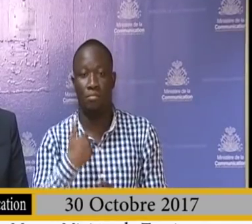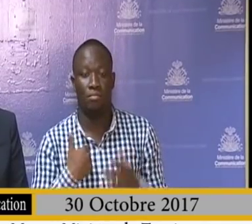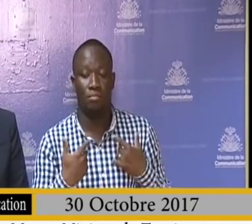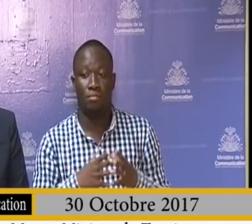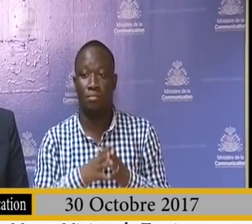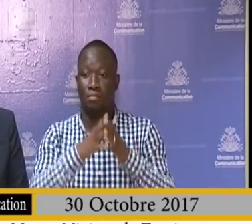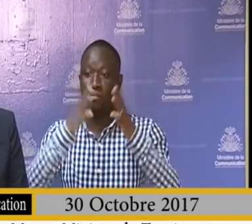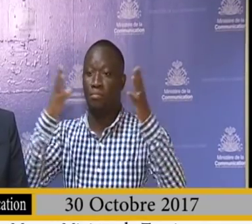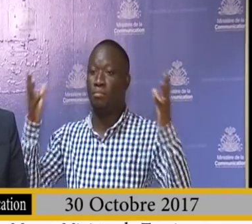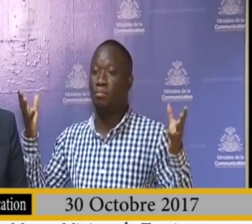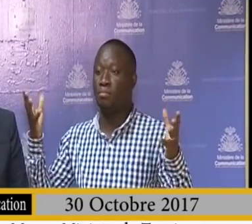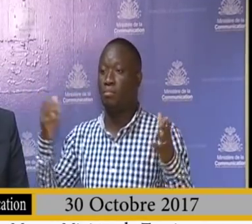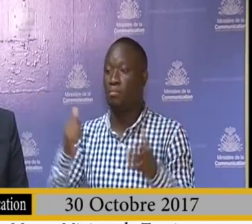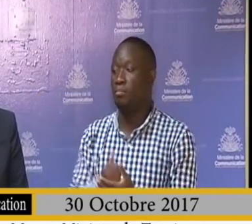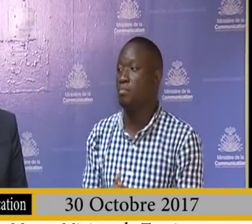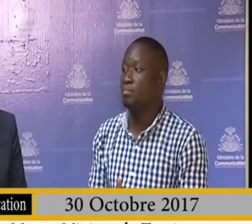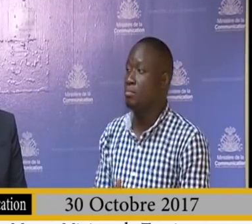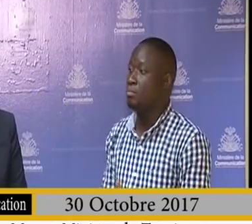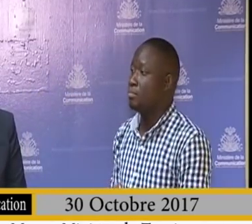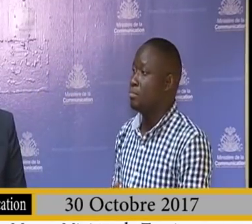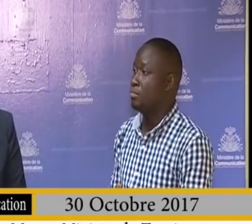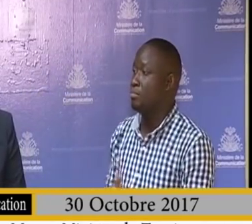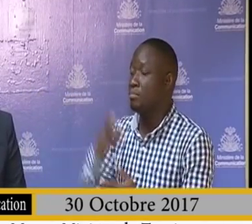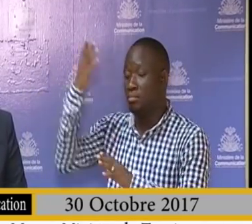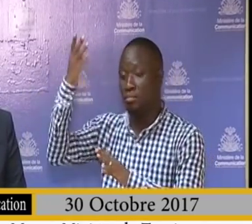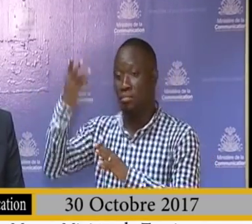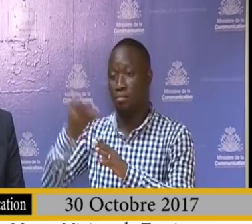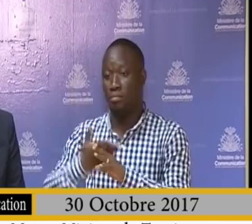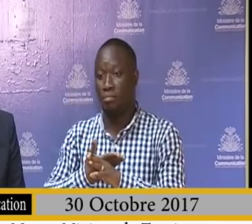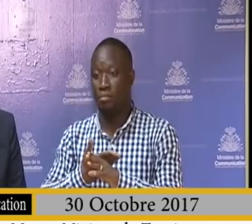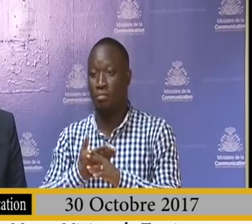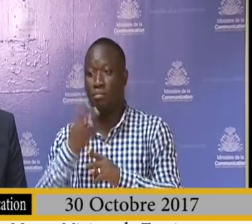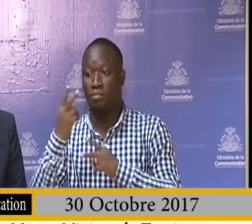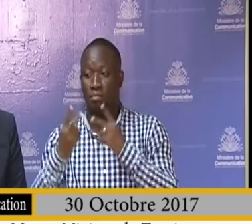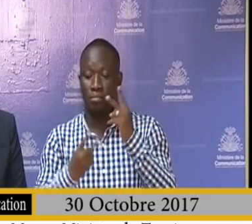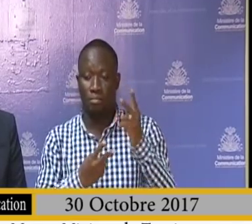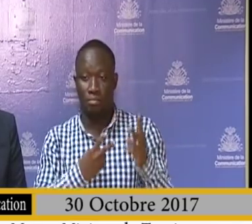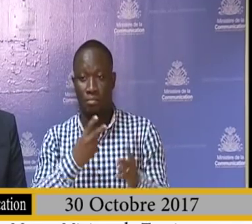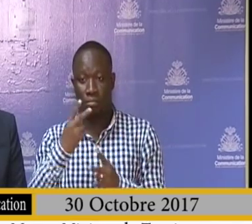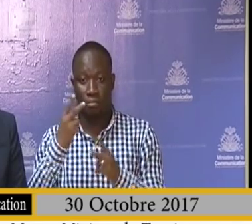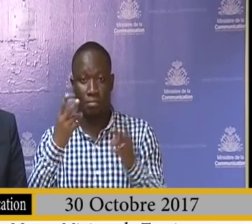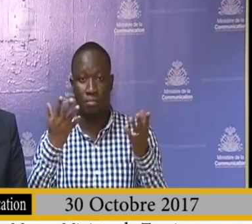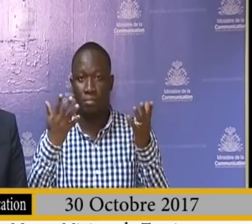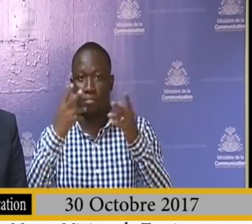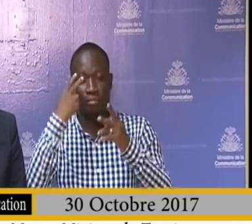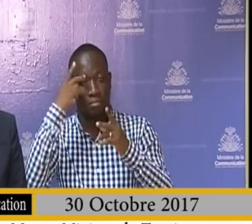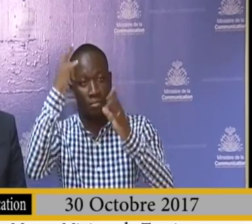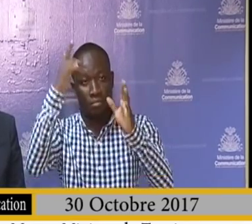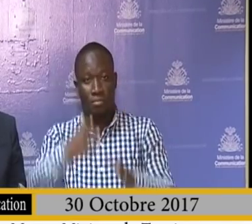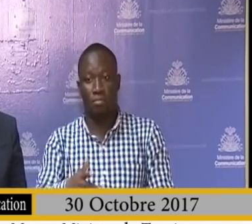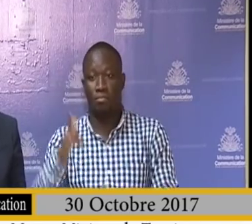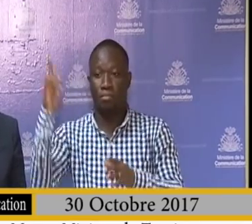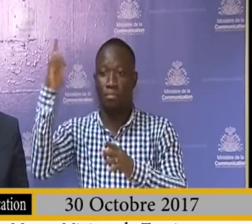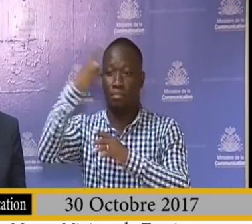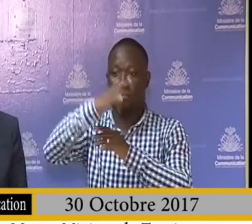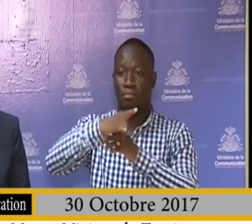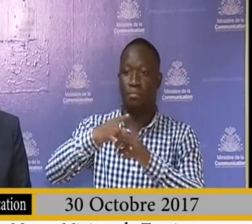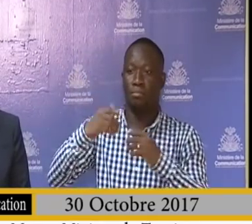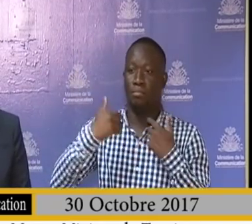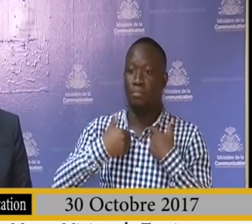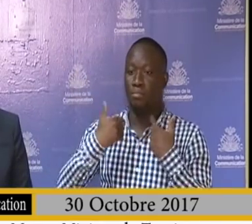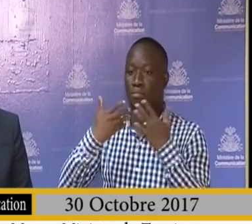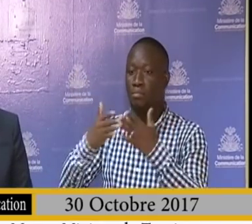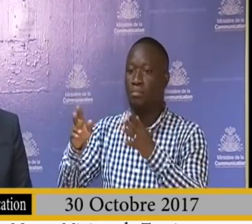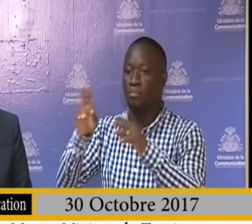pile site, mais qui est accueilli. Et par exemple, si vous voulez inviter des étrangers, même haïtiens au niveau de la diaspora aussi, il y a un certain confort que vous habituez avec